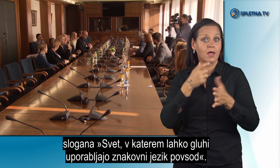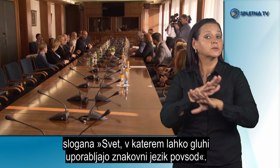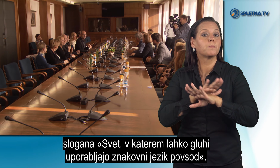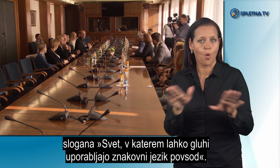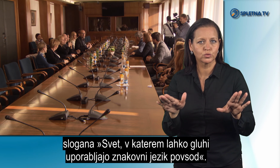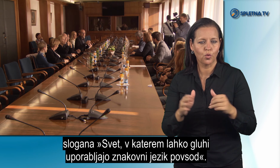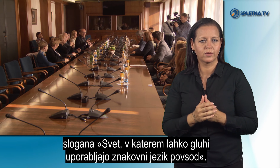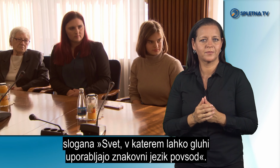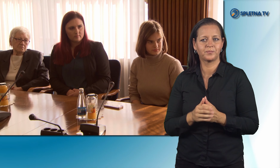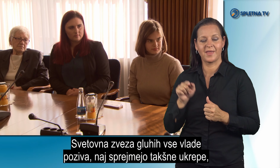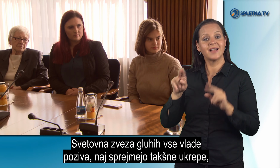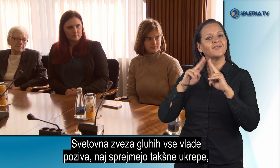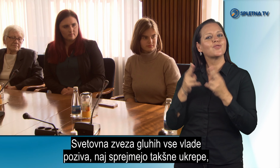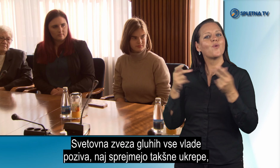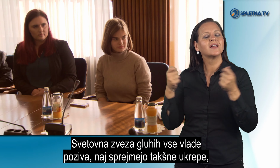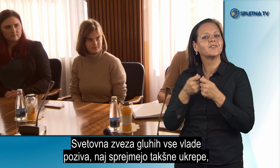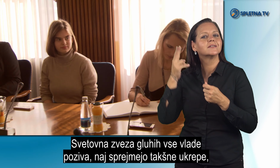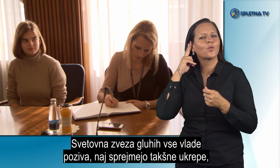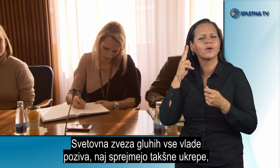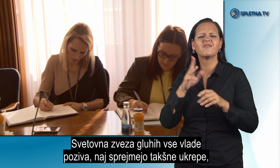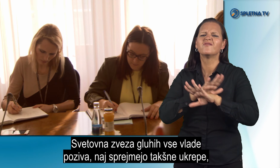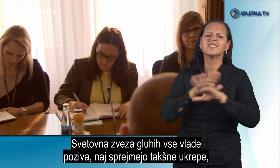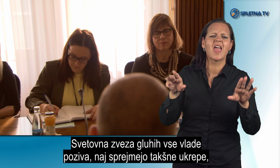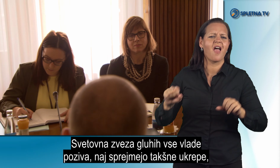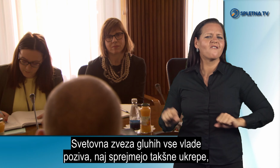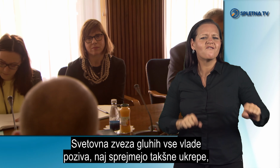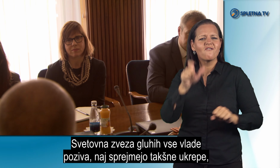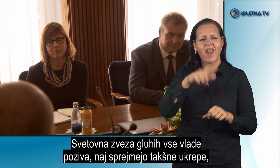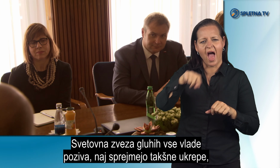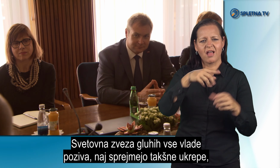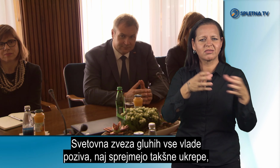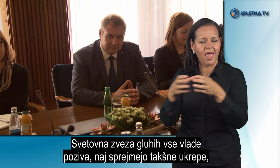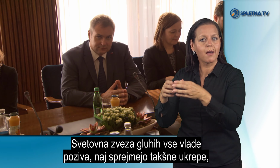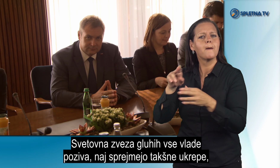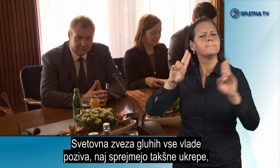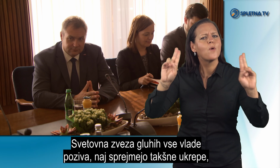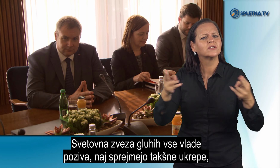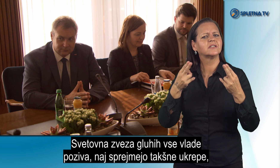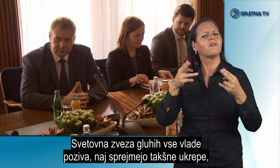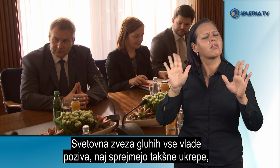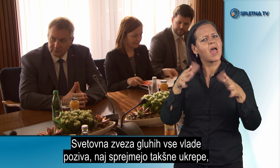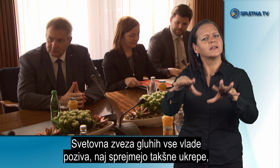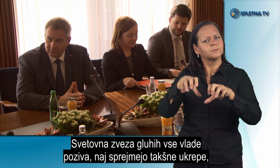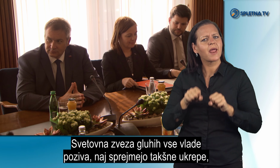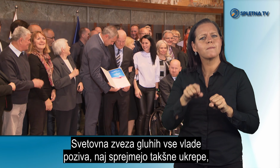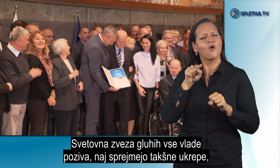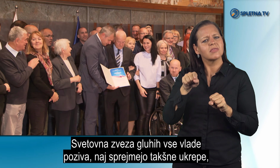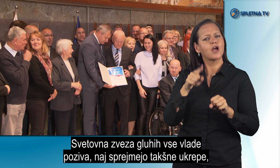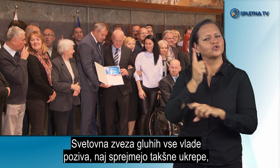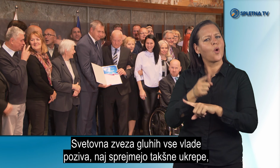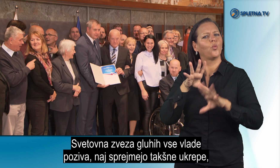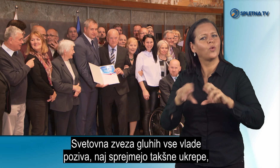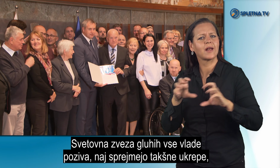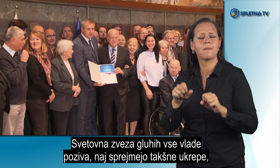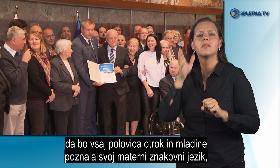znakovni jezik povsod. Svetovna zveza gluhih vse vlade poziva, naj sprejmejo takšne ukrepe, da bo